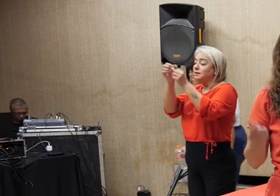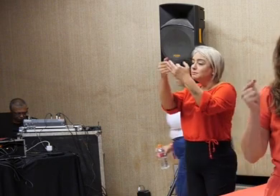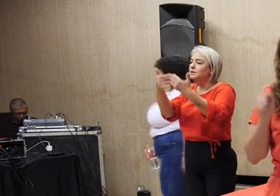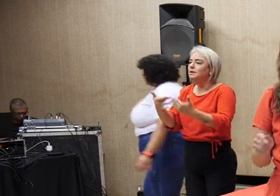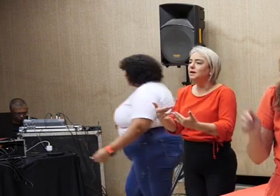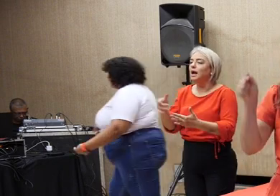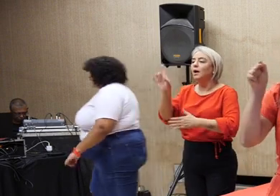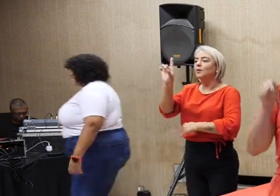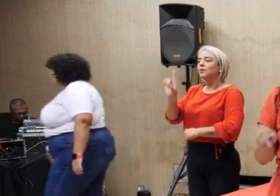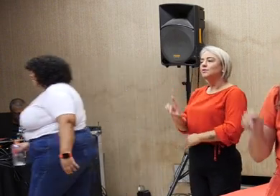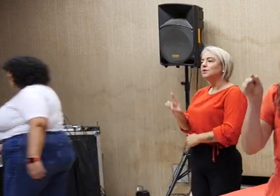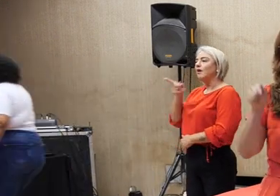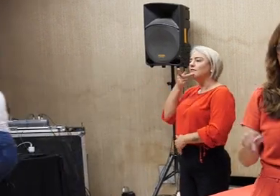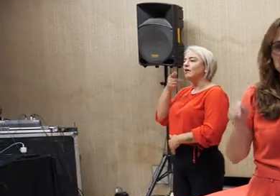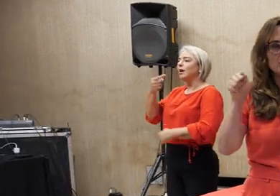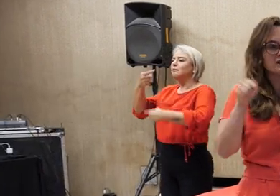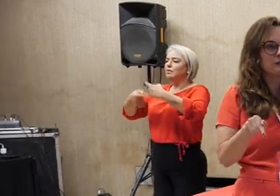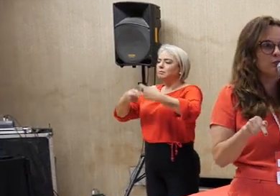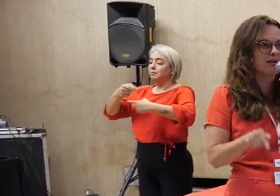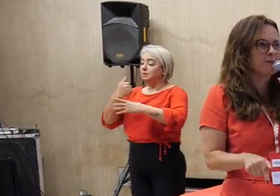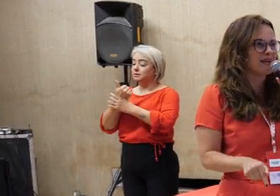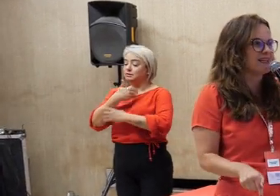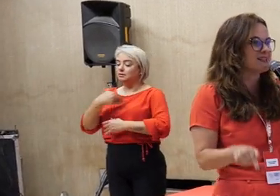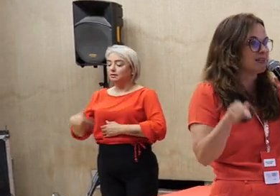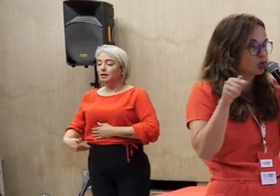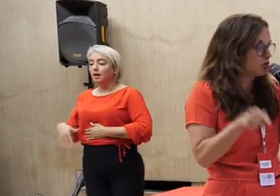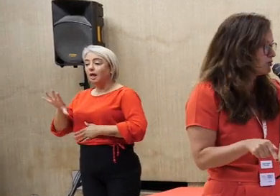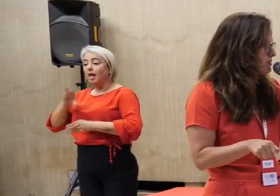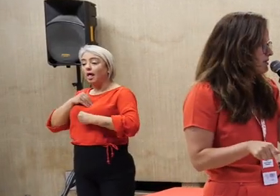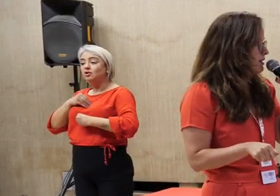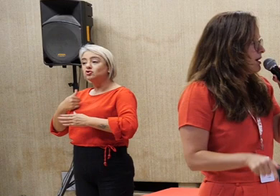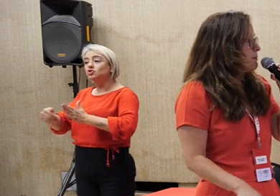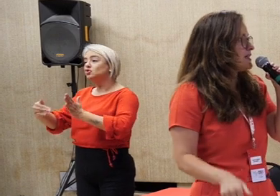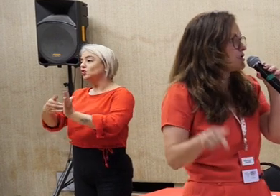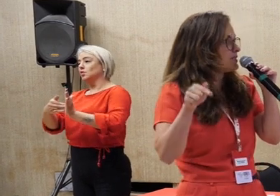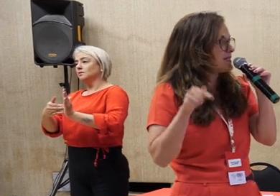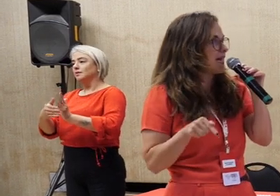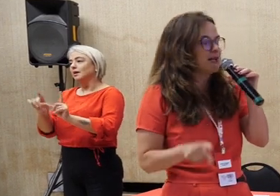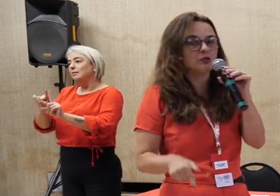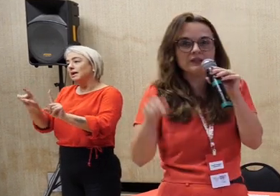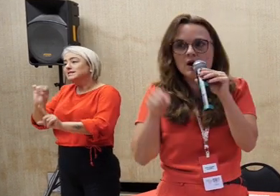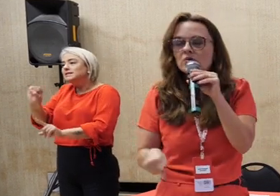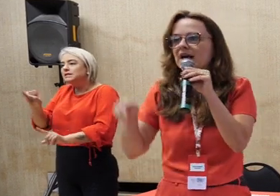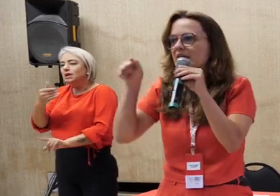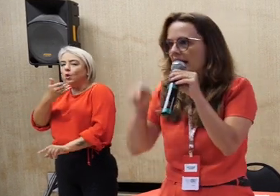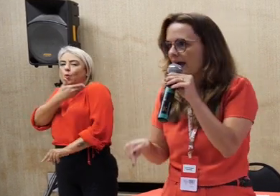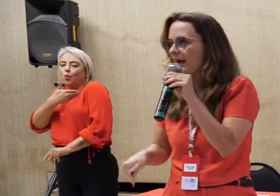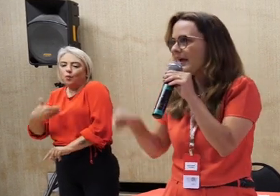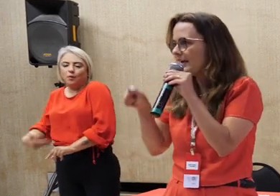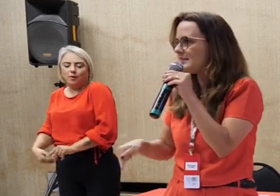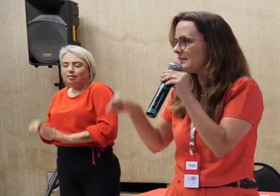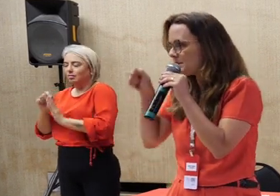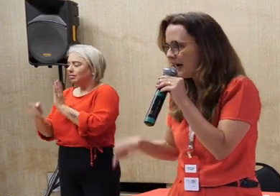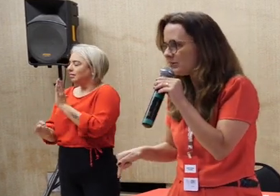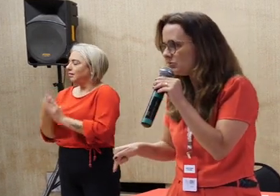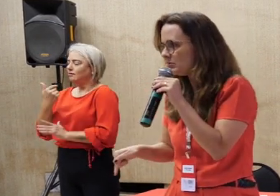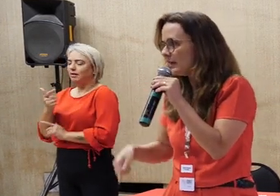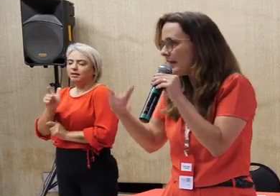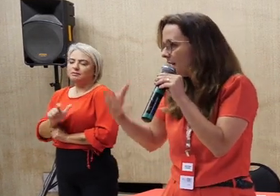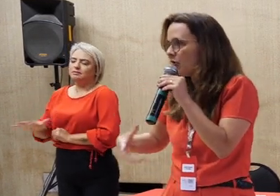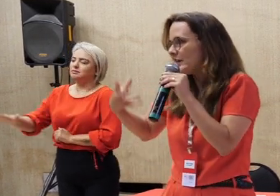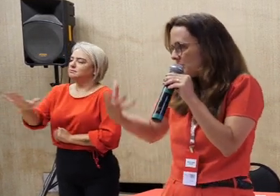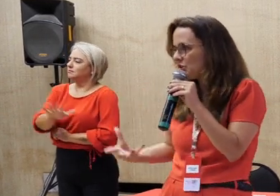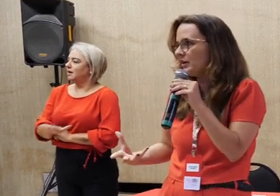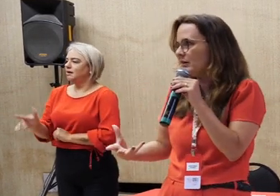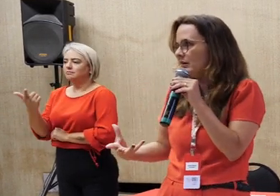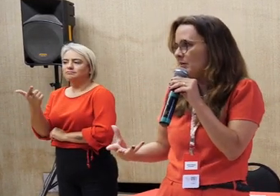seguinte, o direito de dizer e debater segurança pública pertence a todos. Mas se o Estado não criar esses espaços,